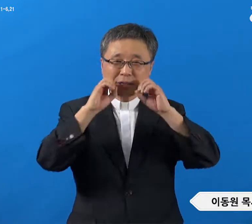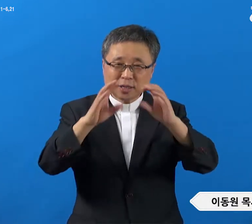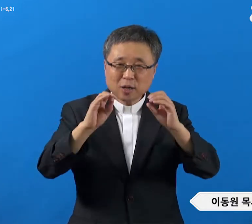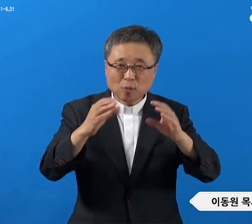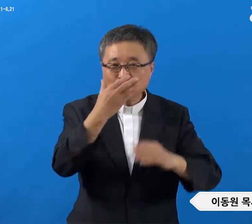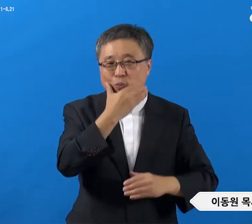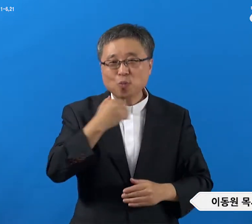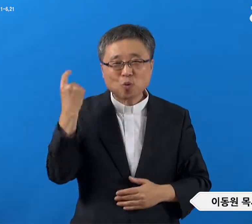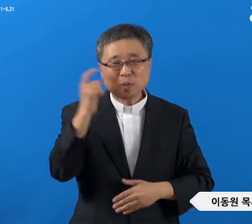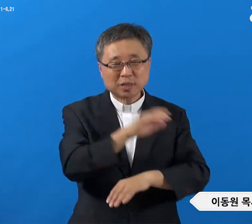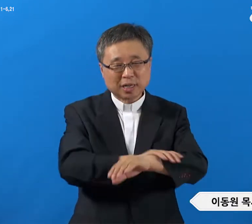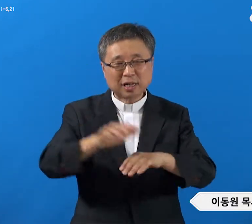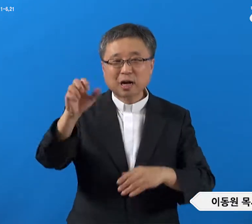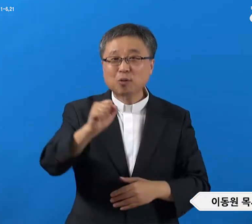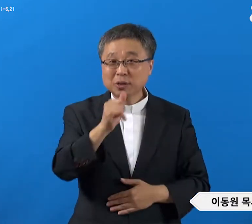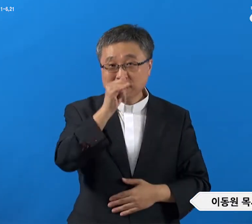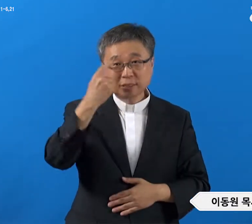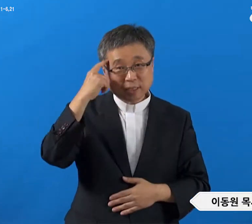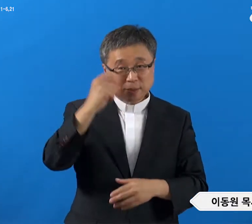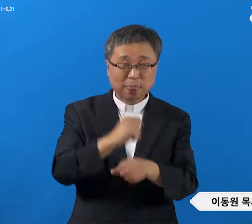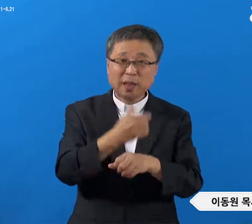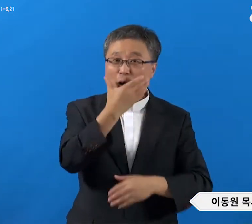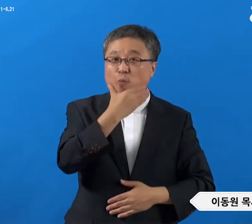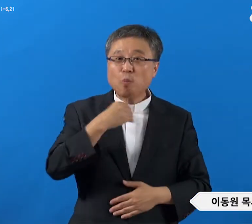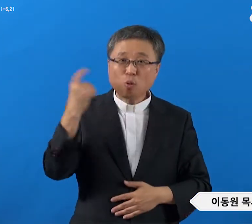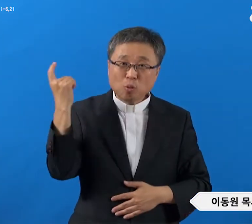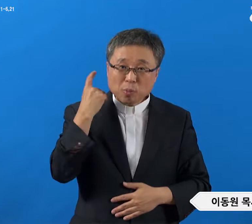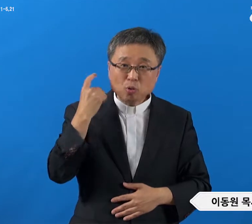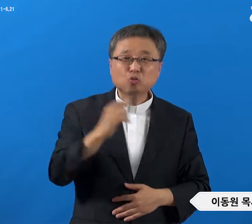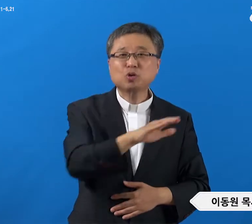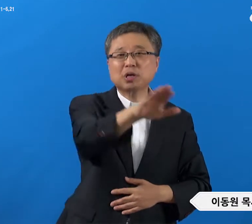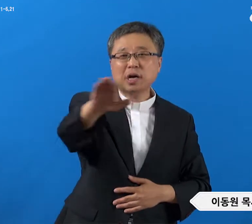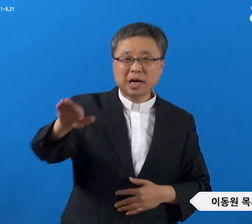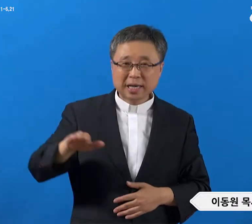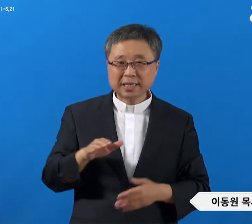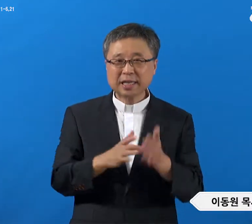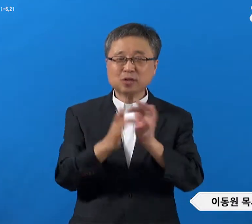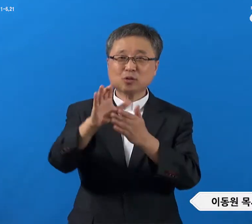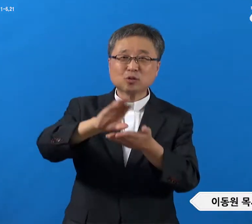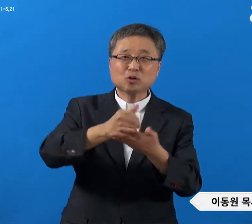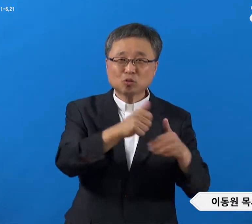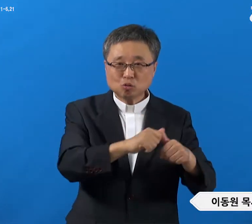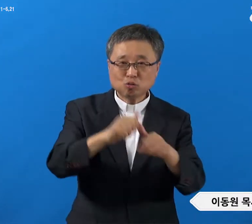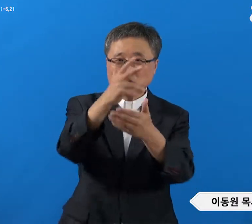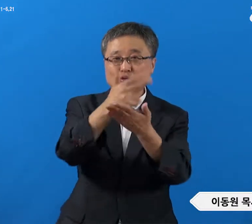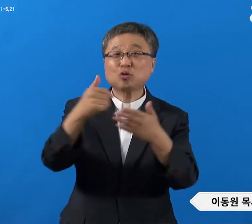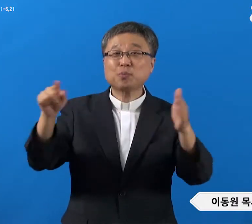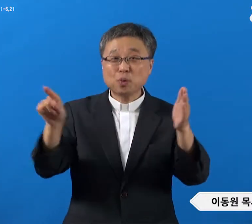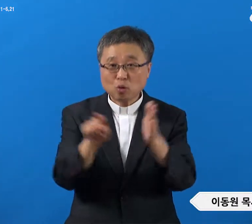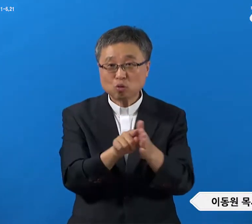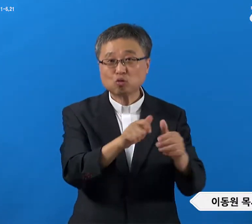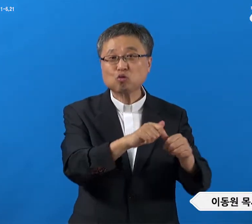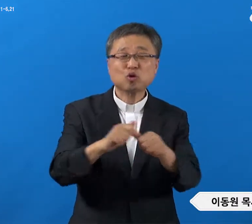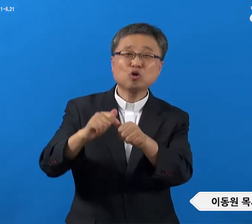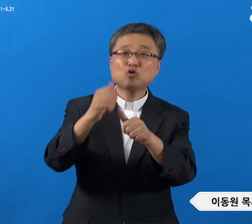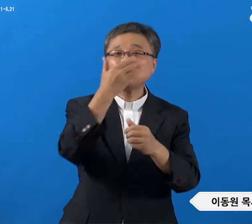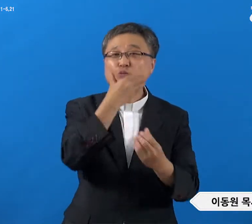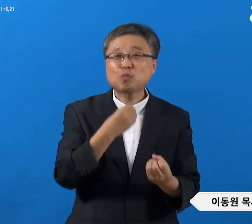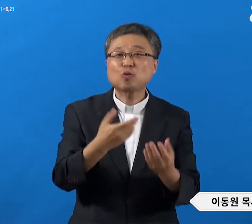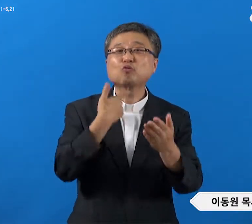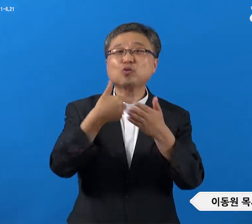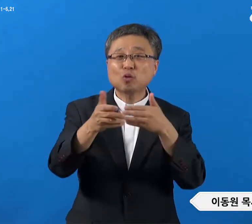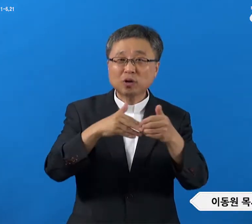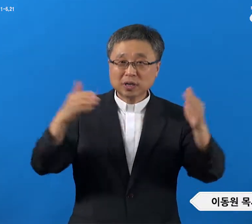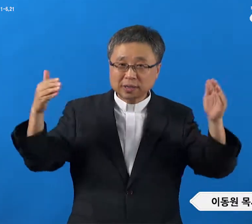담아내고 있다고 생각합니다. 복음은 우리가 예수를 구주로 믿고 구원의 축복을 누리고 거기서 끝나는